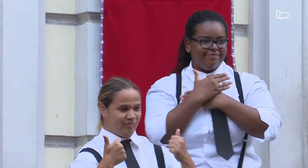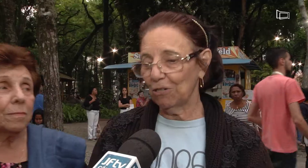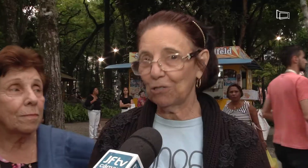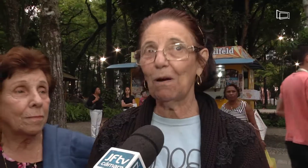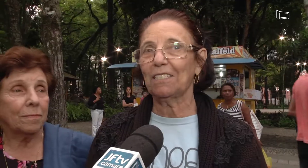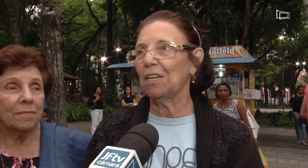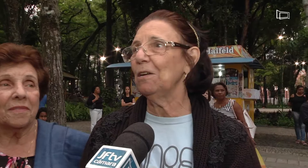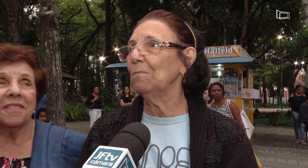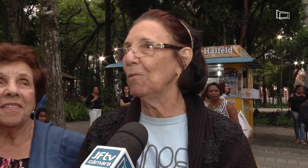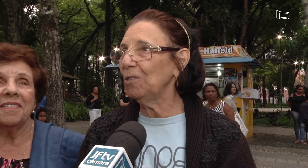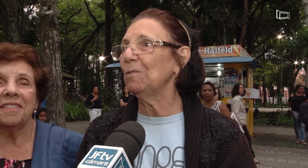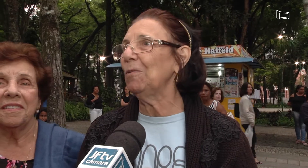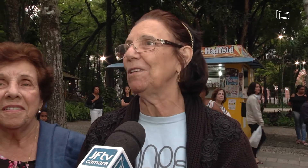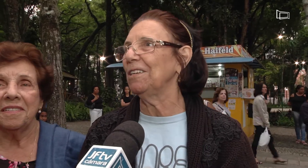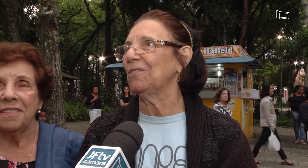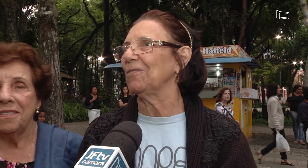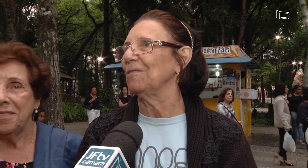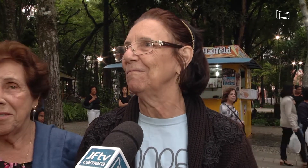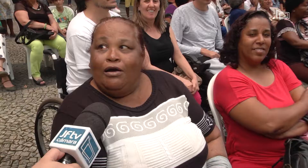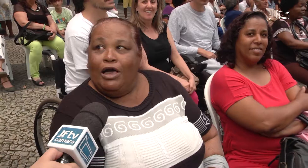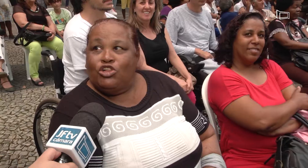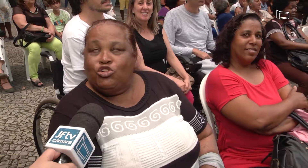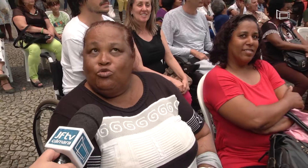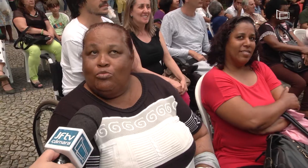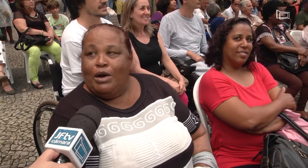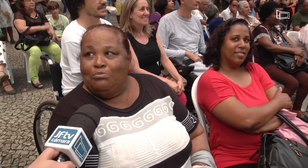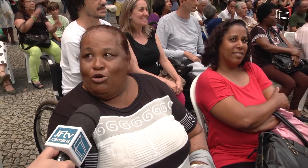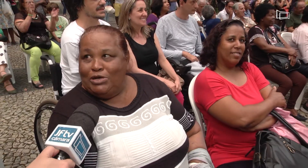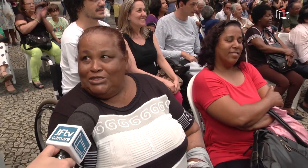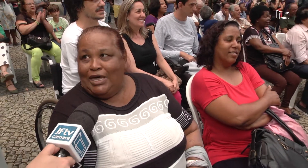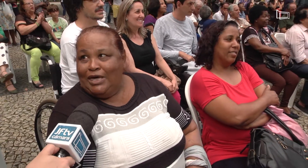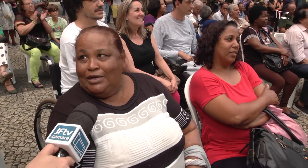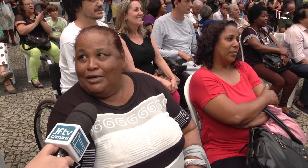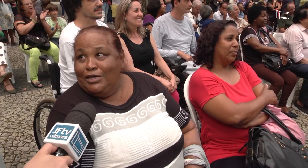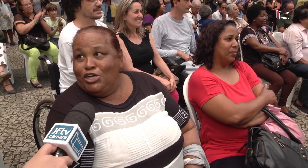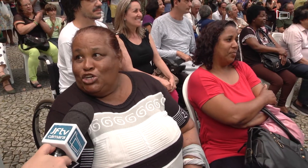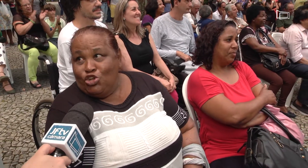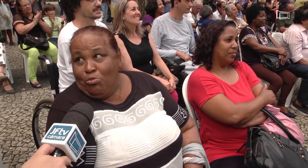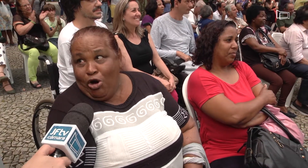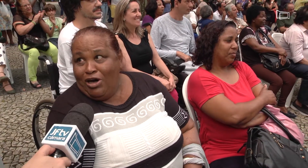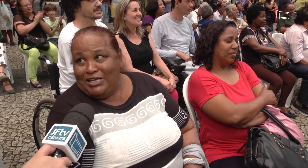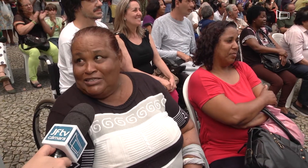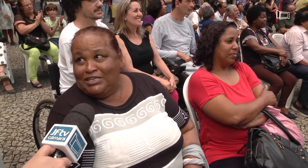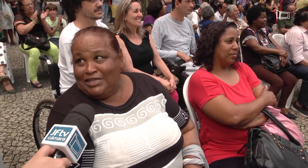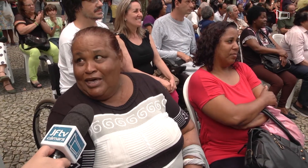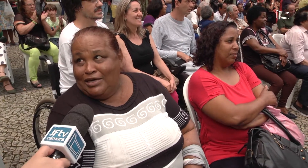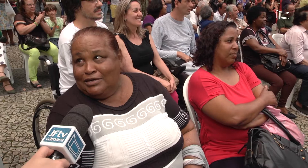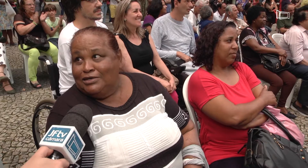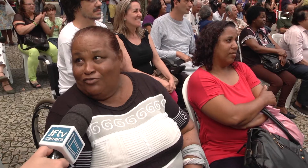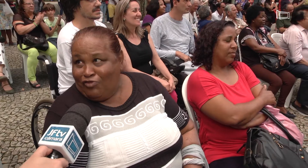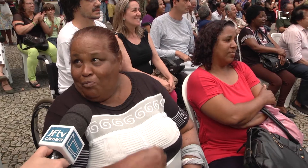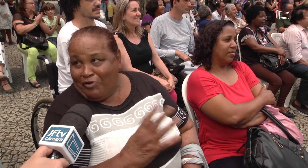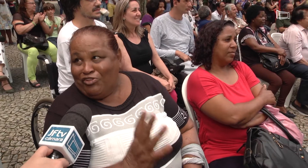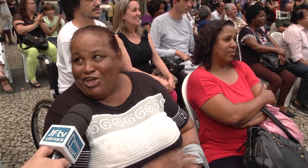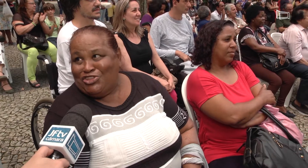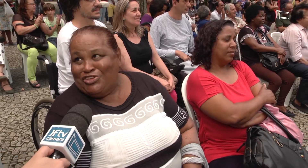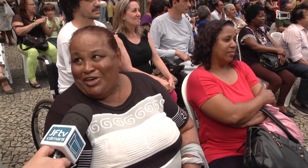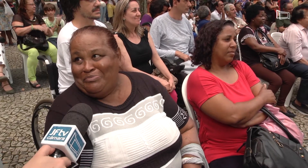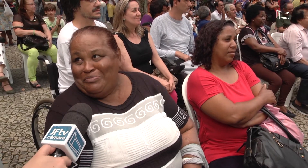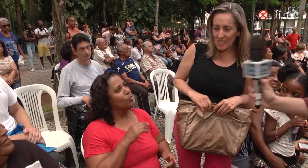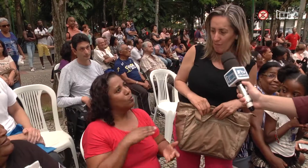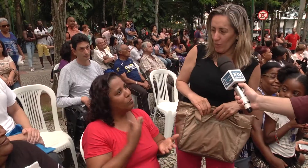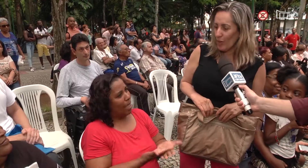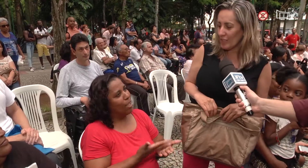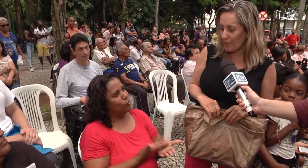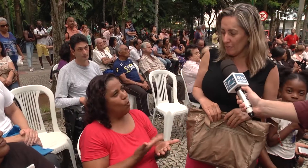A gente está achando muito bonito, acho uma boa ideia e que não morra essa ideia, vamos para frente.